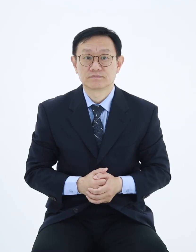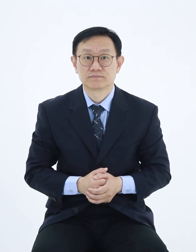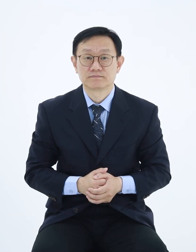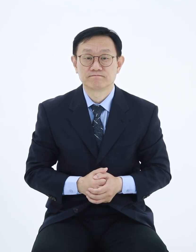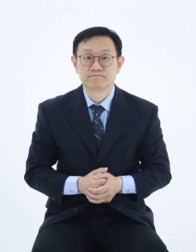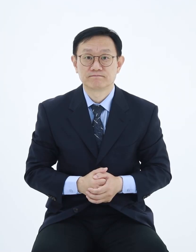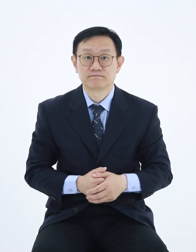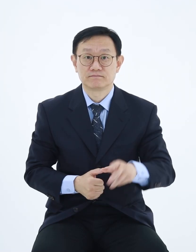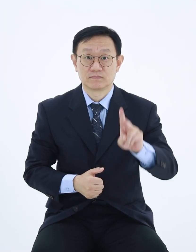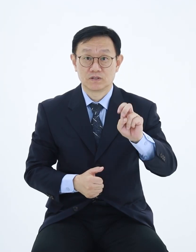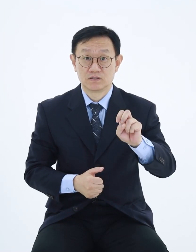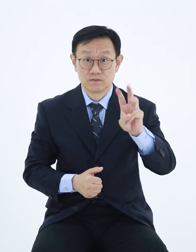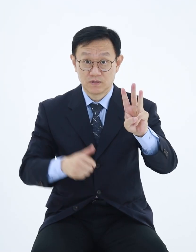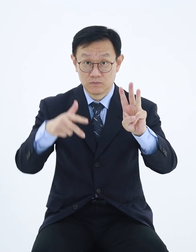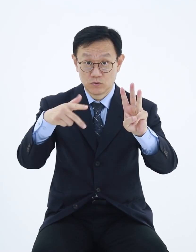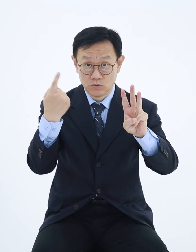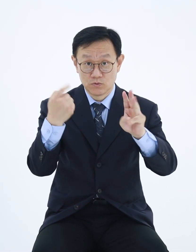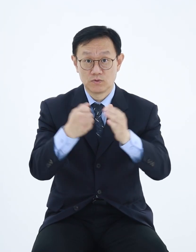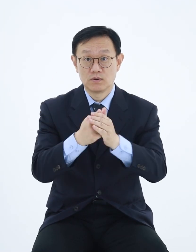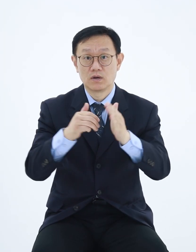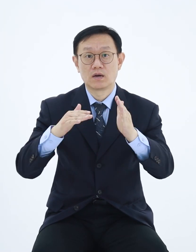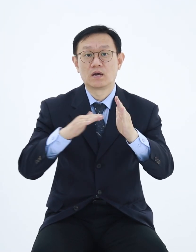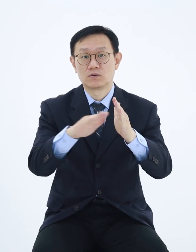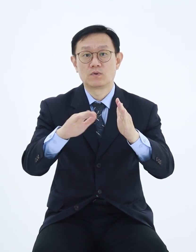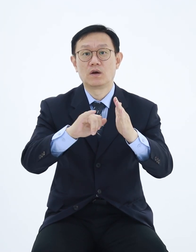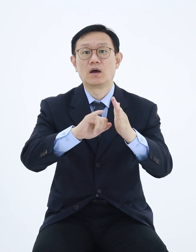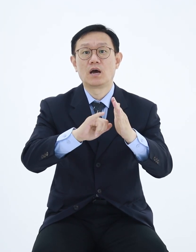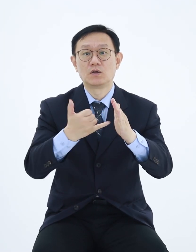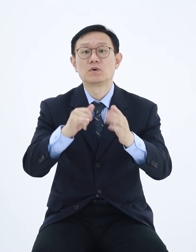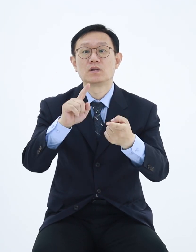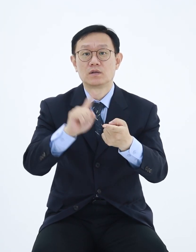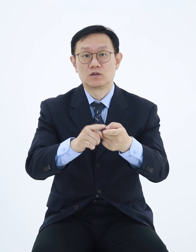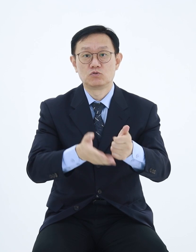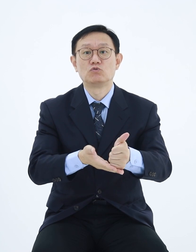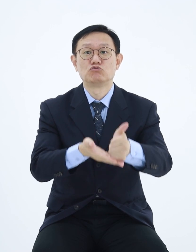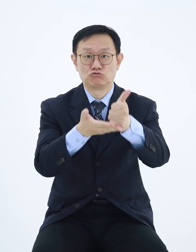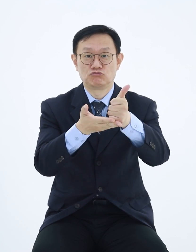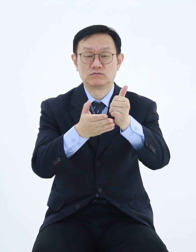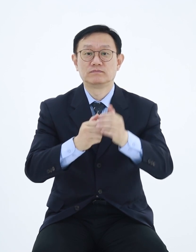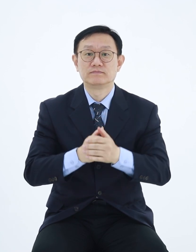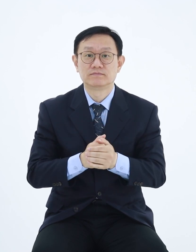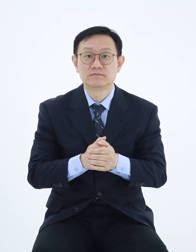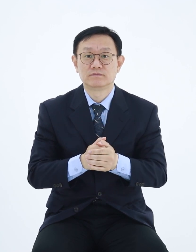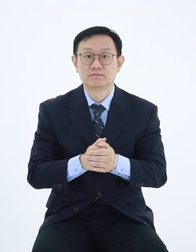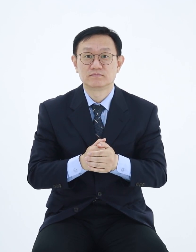관련 조항 제23조 가정과 가족에 대한 존중